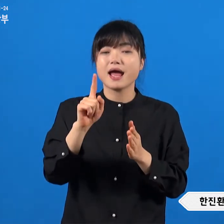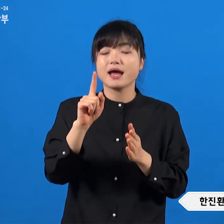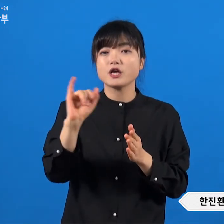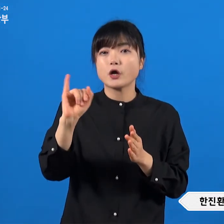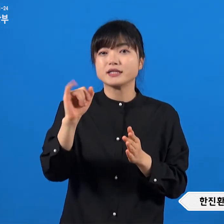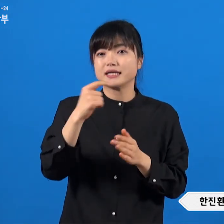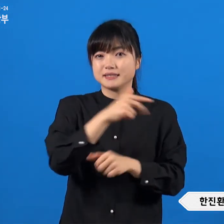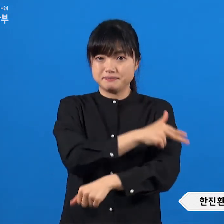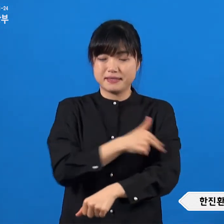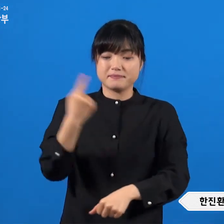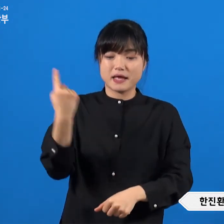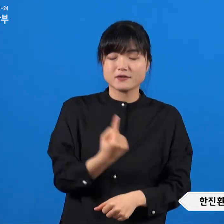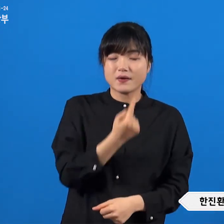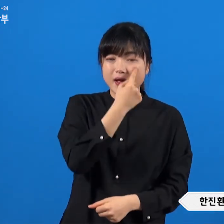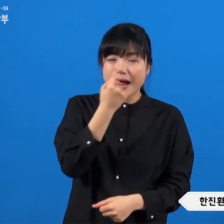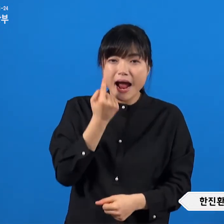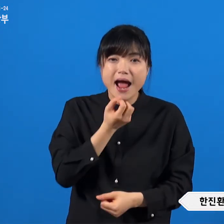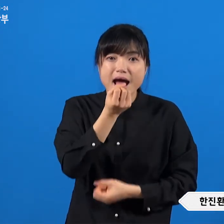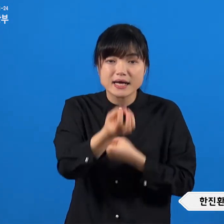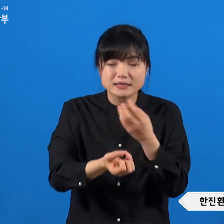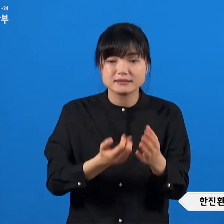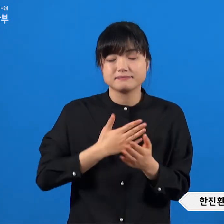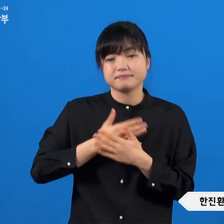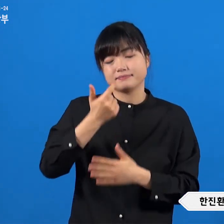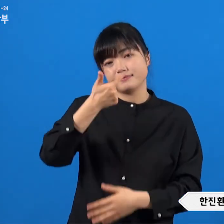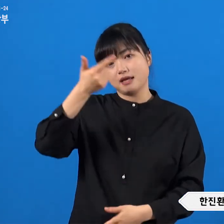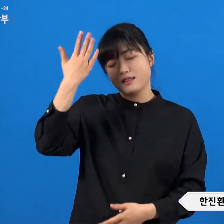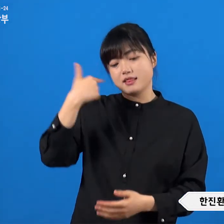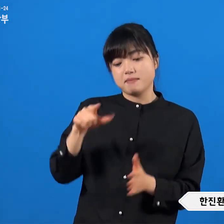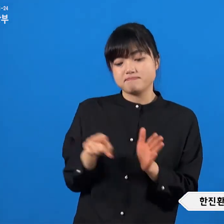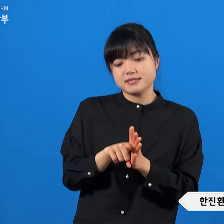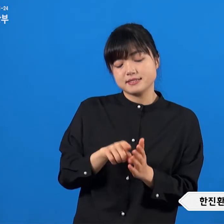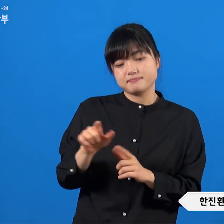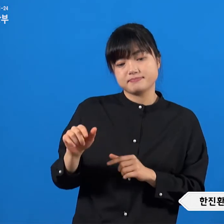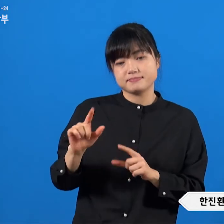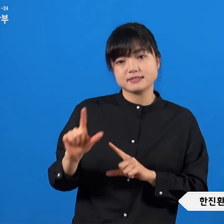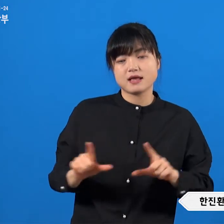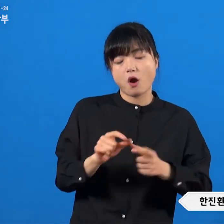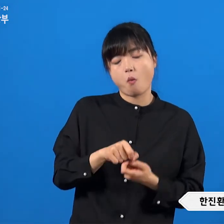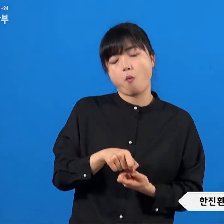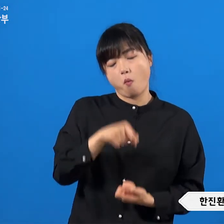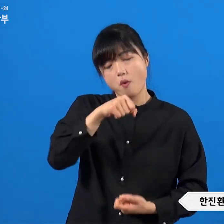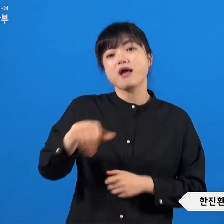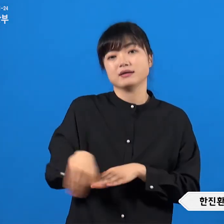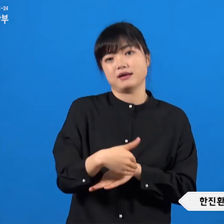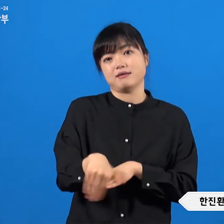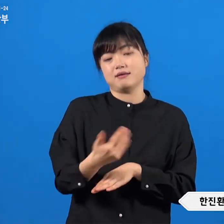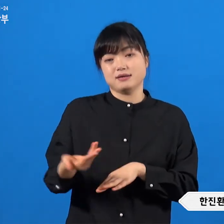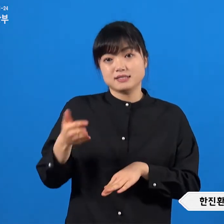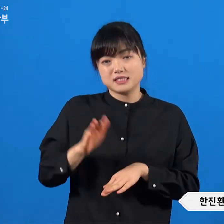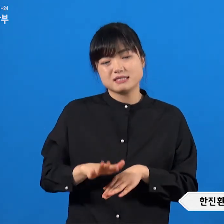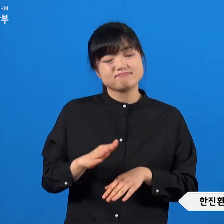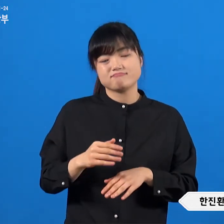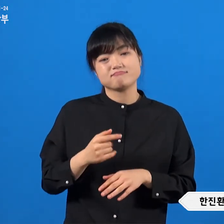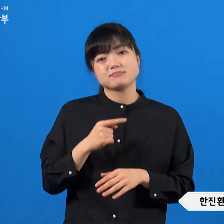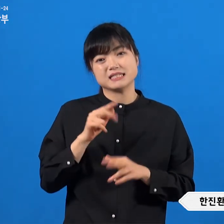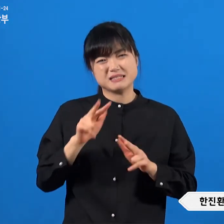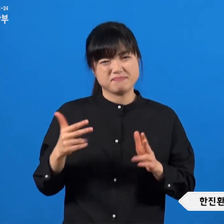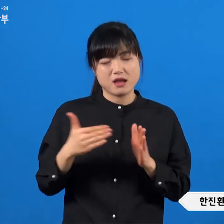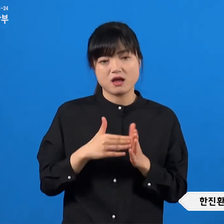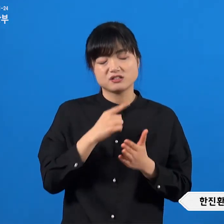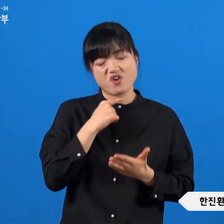했습니다. 자기는 신앙생활 한 지는 오래되었지만은 아무 헌신하는 것은